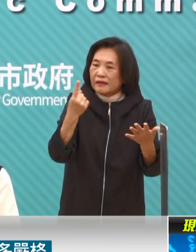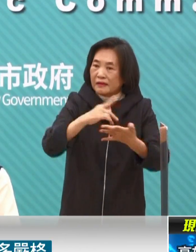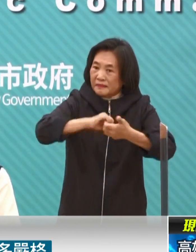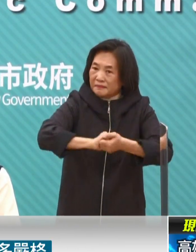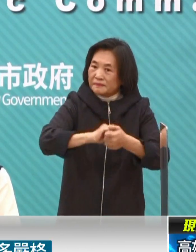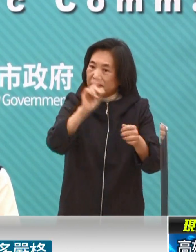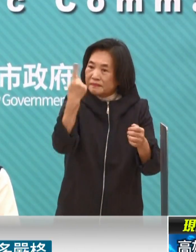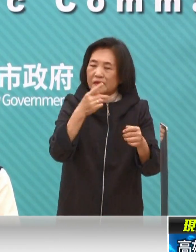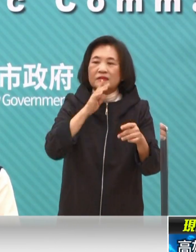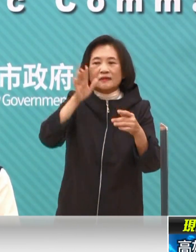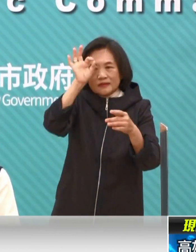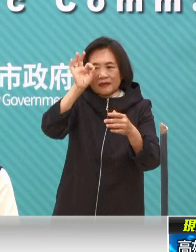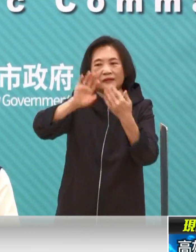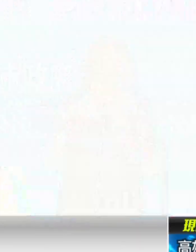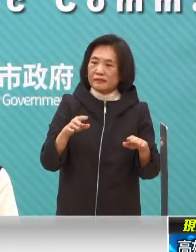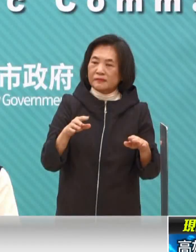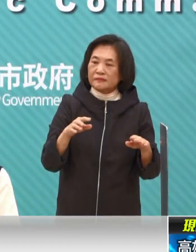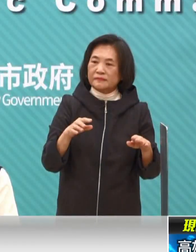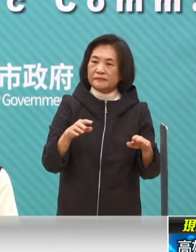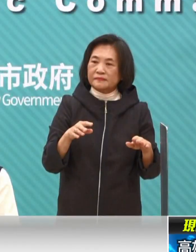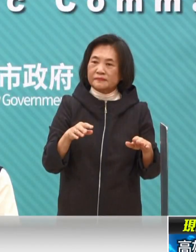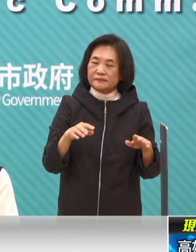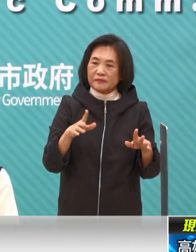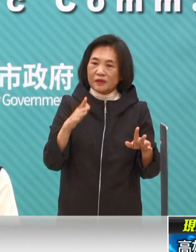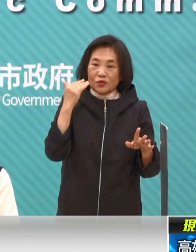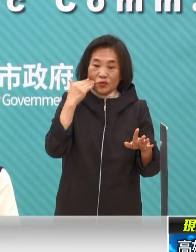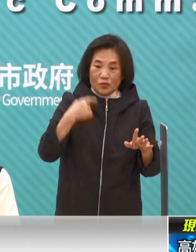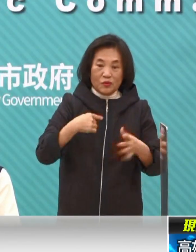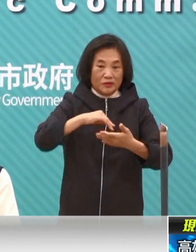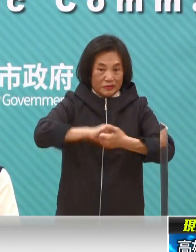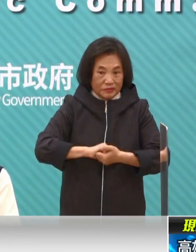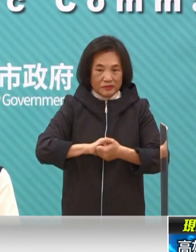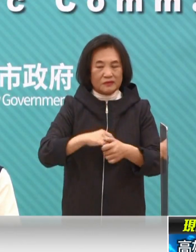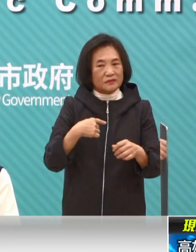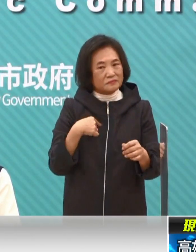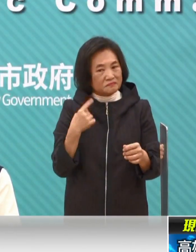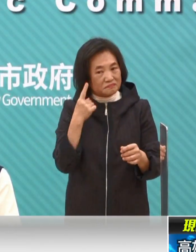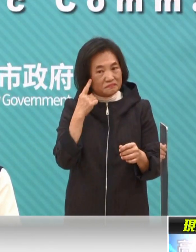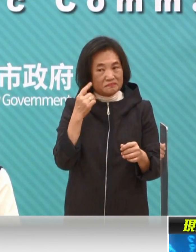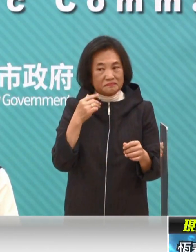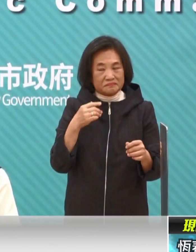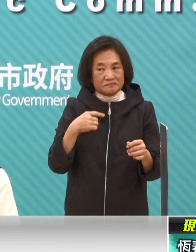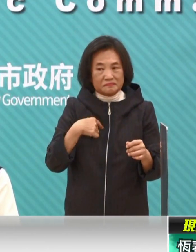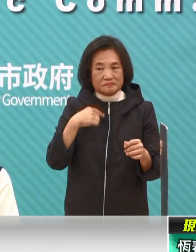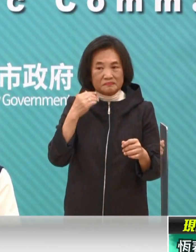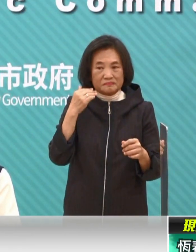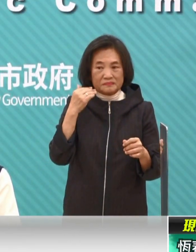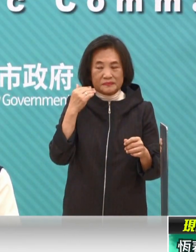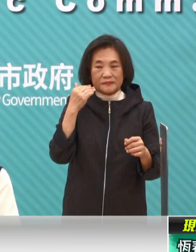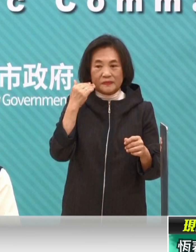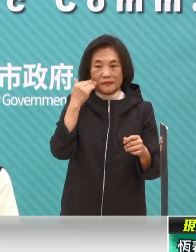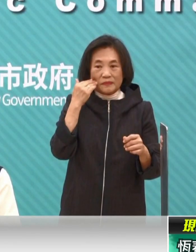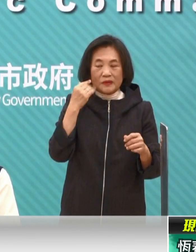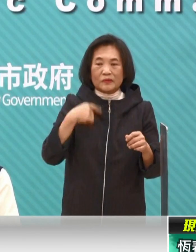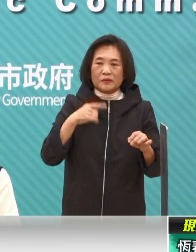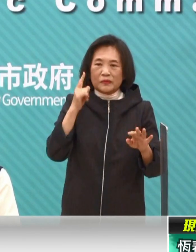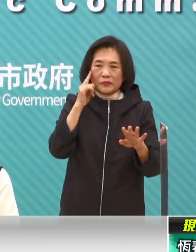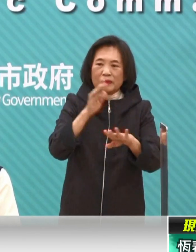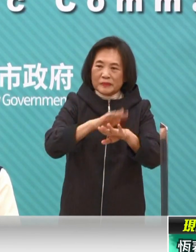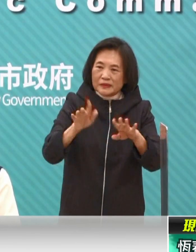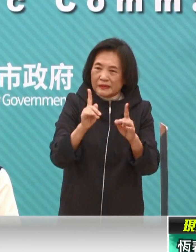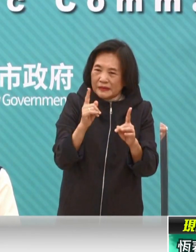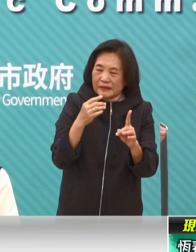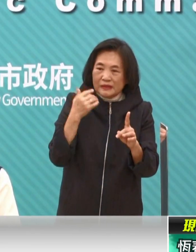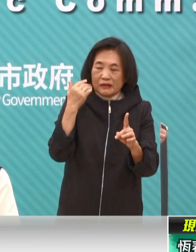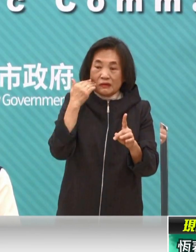们现在边境防疫要多严格。如果是我来决定的话，恐怕将来要缩减的时候，如果更保守，就是不